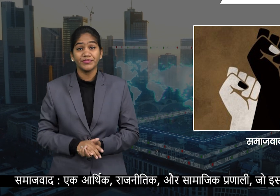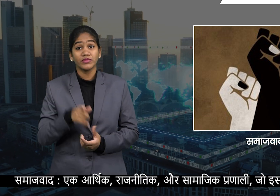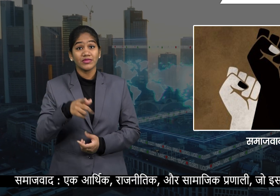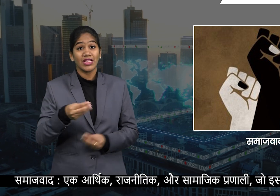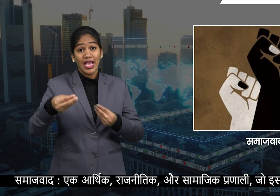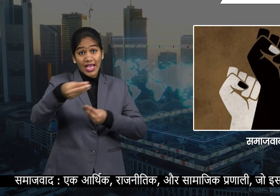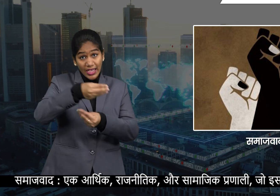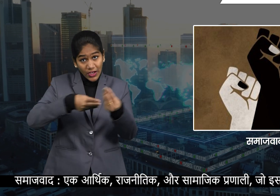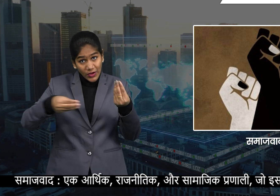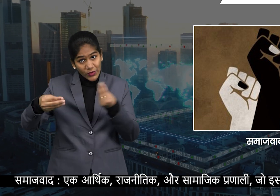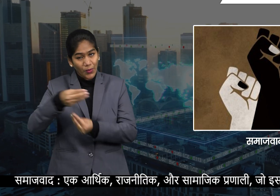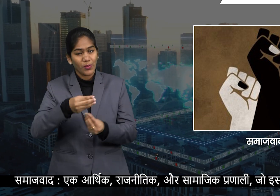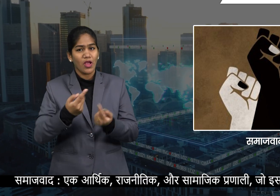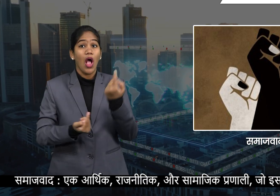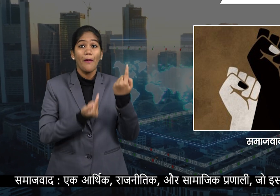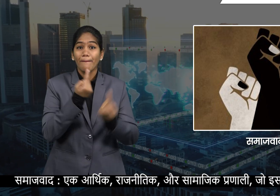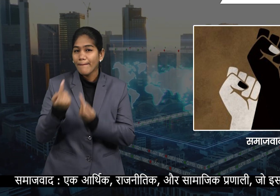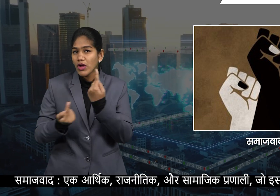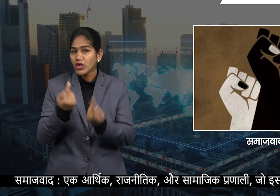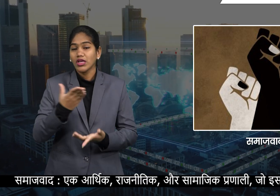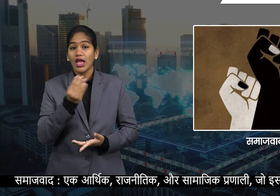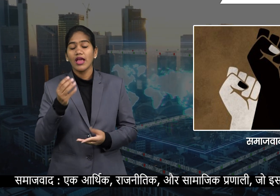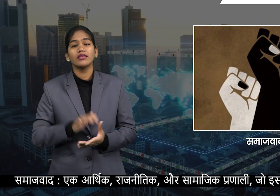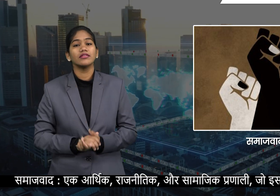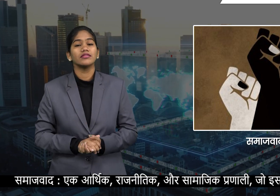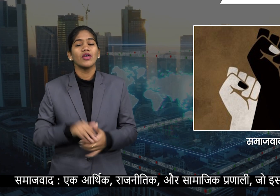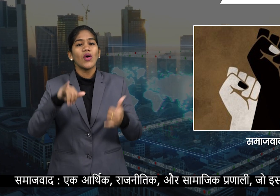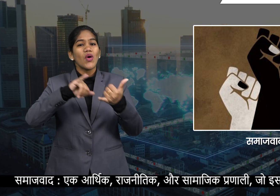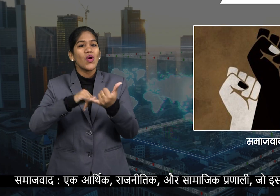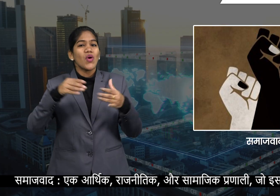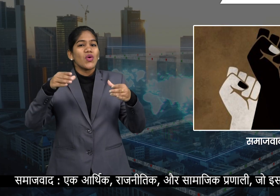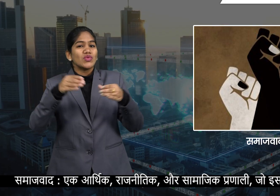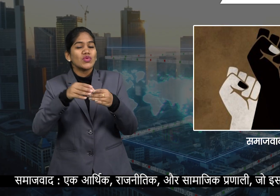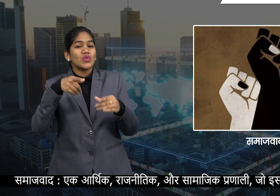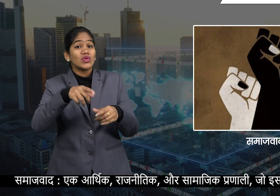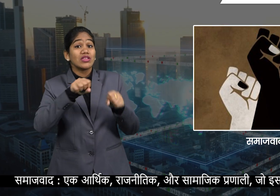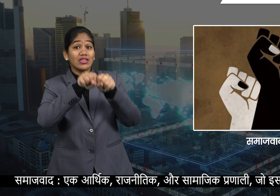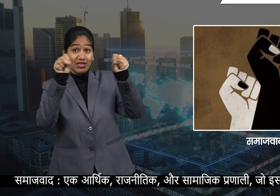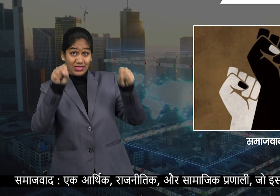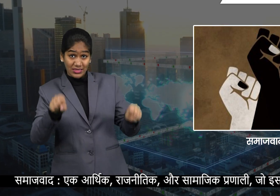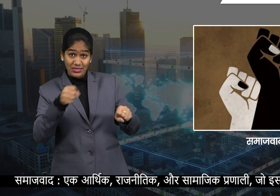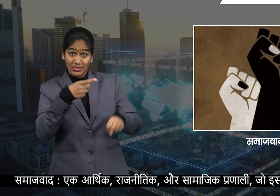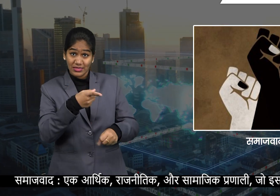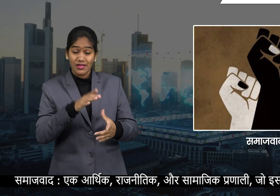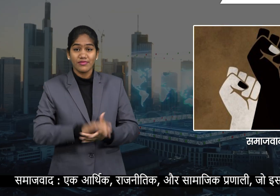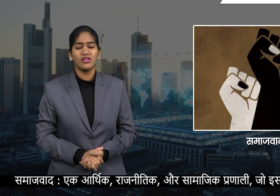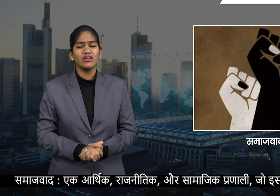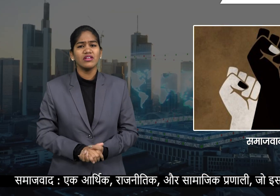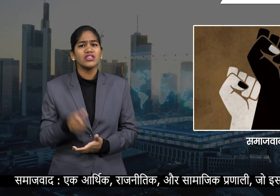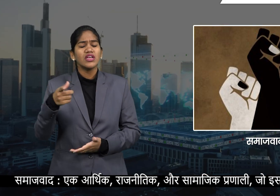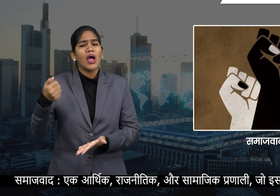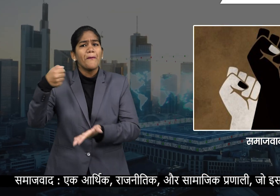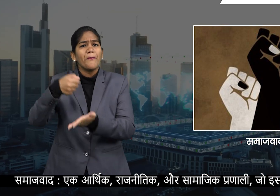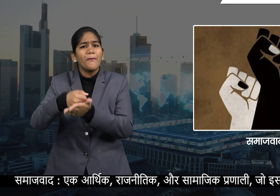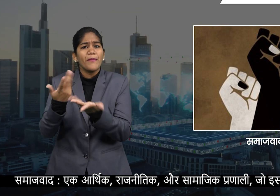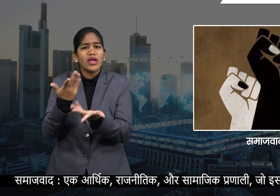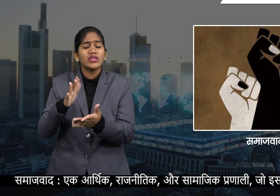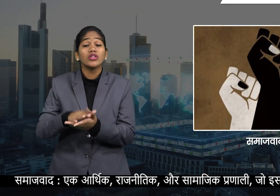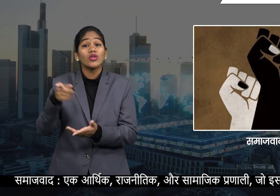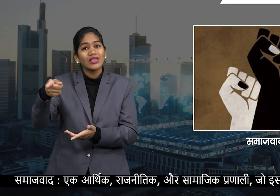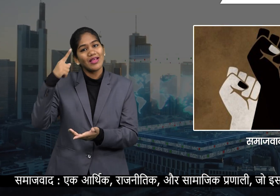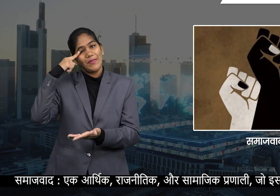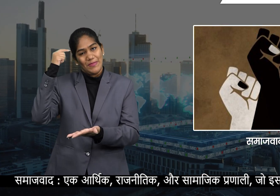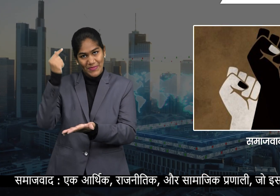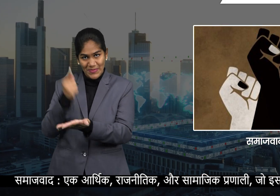एक आर्थिक, राजनीतिक और सामाजिक प्रणाली जो इस विश्वास